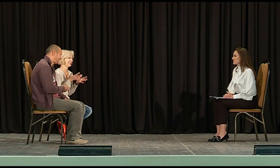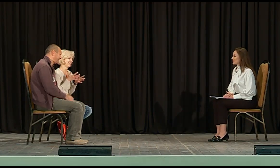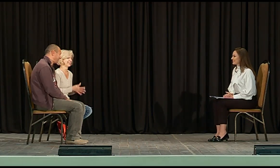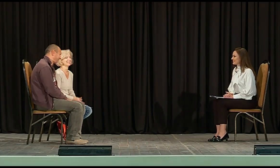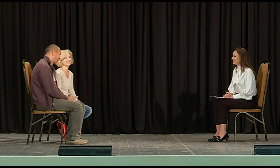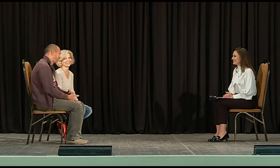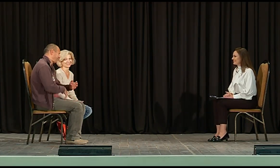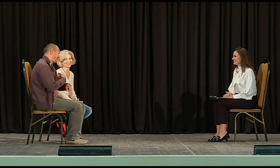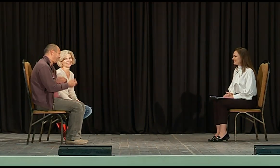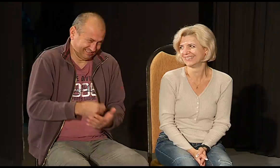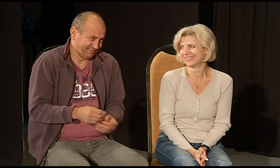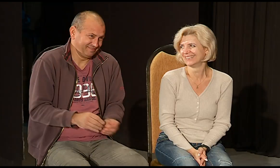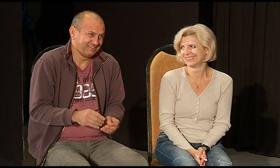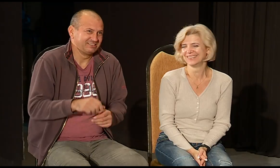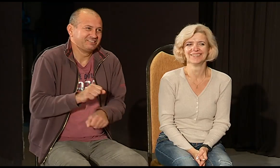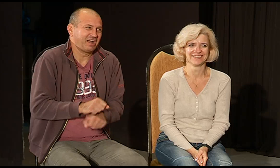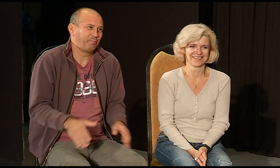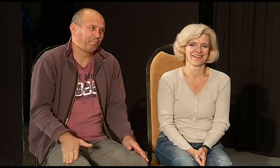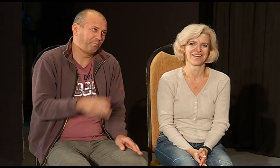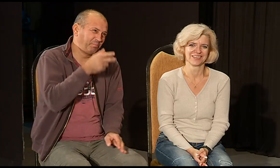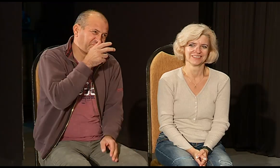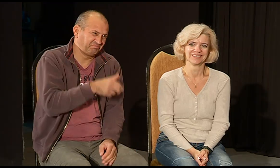surzilor? Da, fiindcă noi cel mai tare o cunoaștem